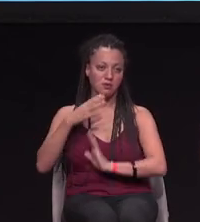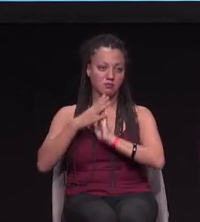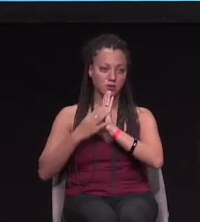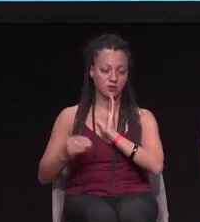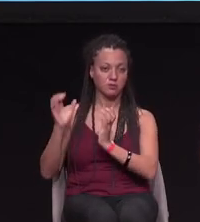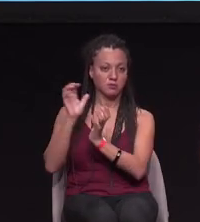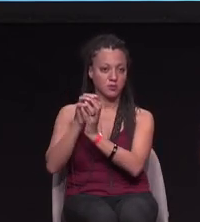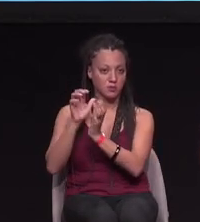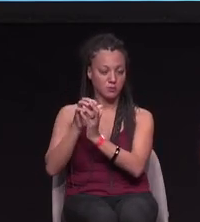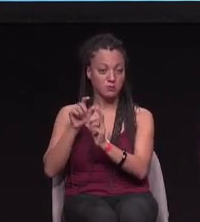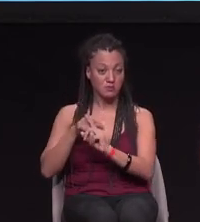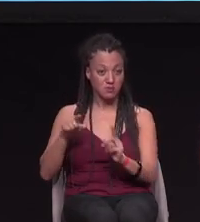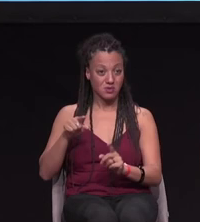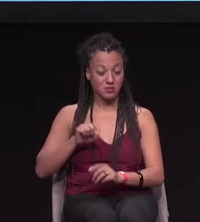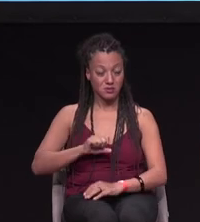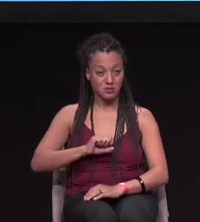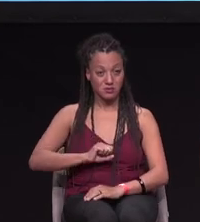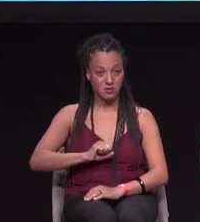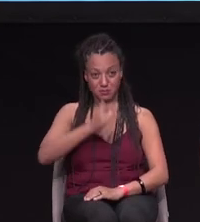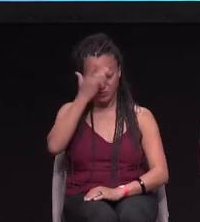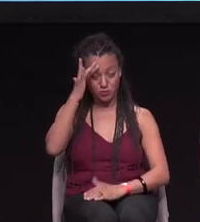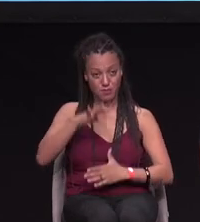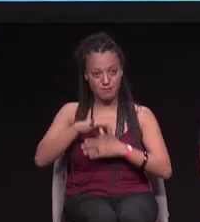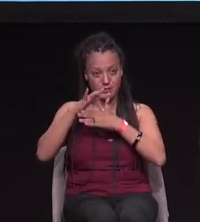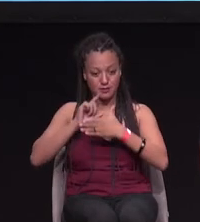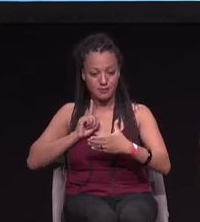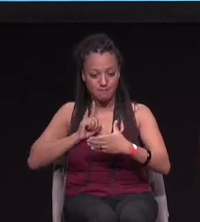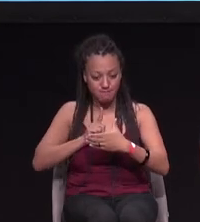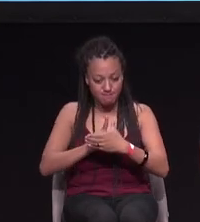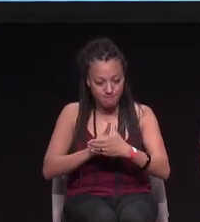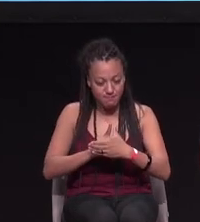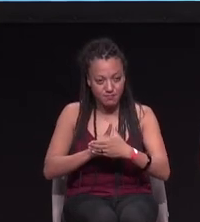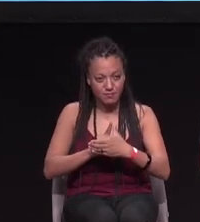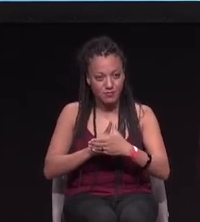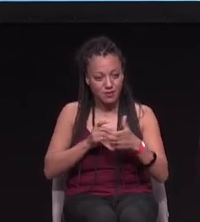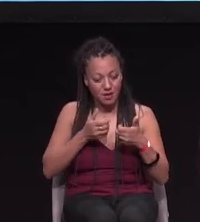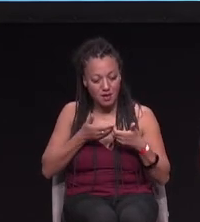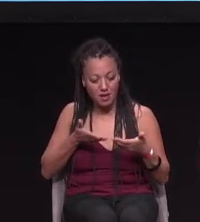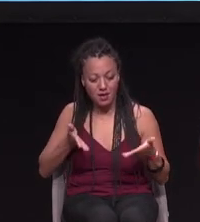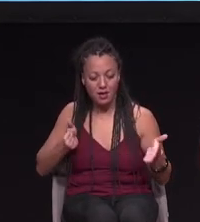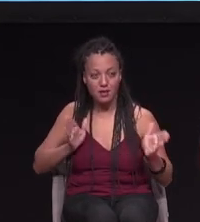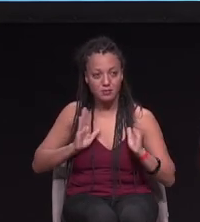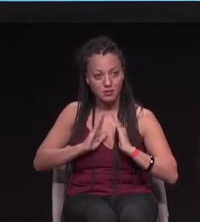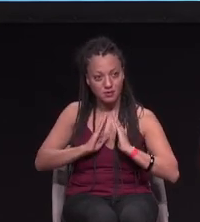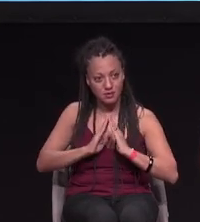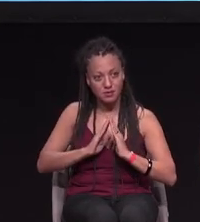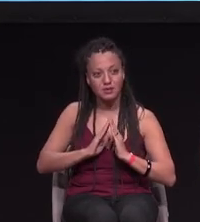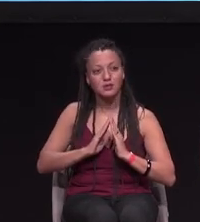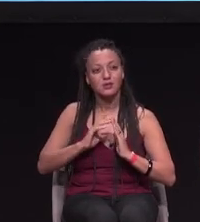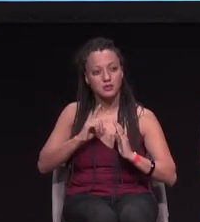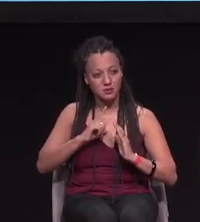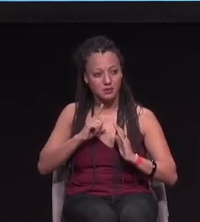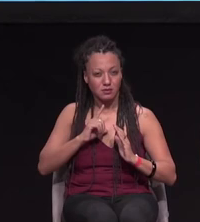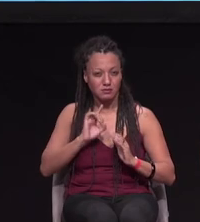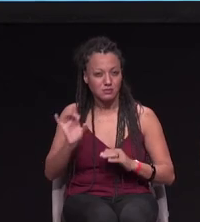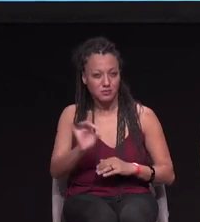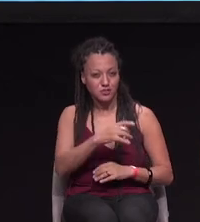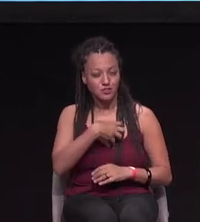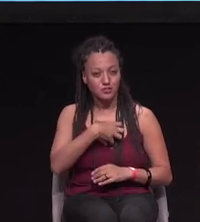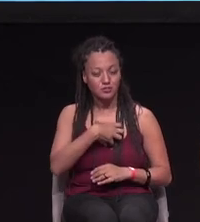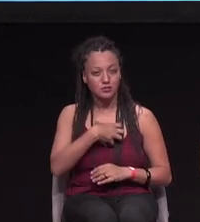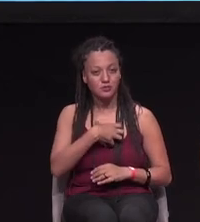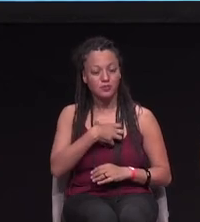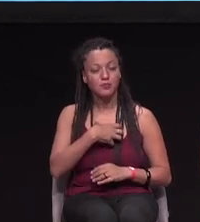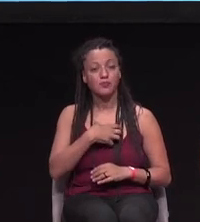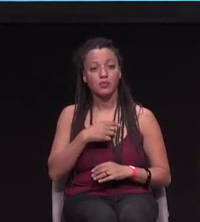assim quando este sacerdote se inicia e ele a abrir a casa dele tem toda essa configuração por mais